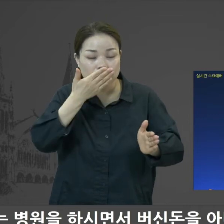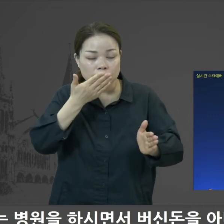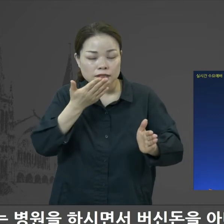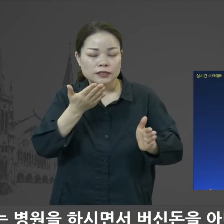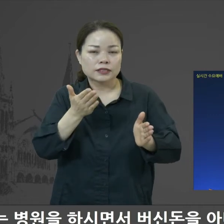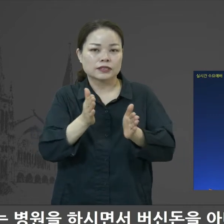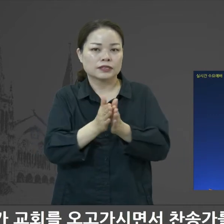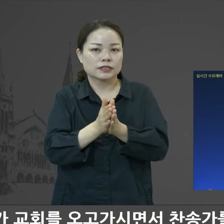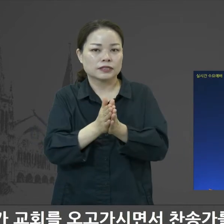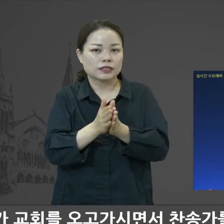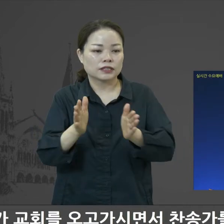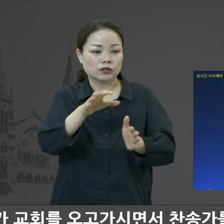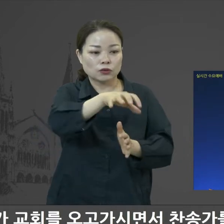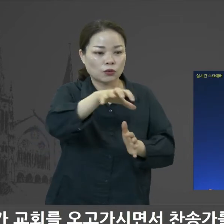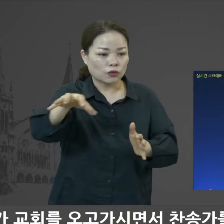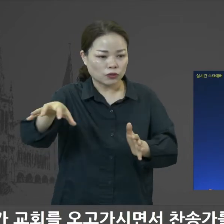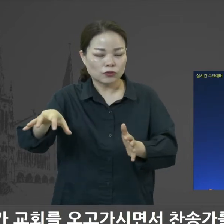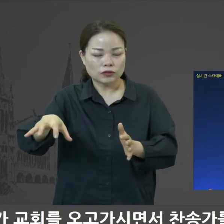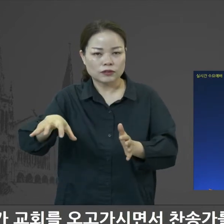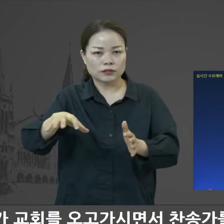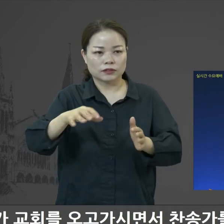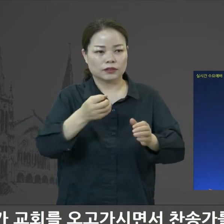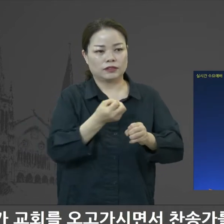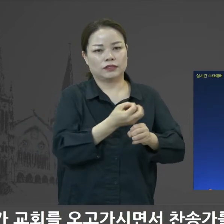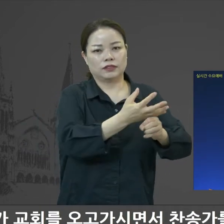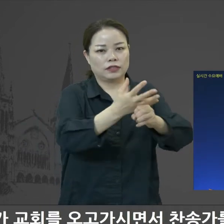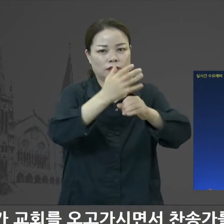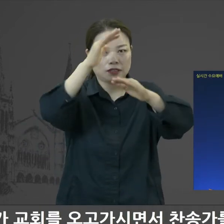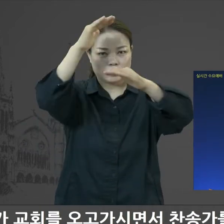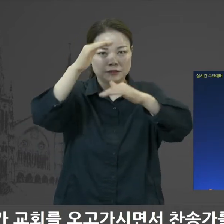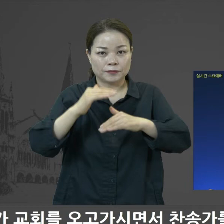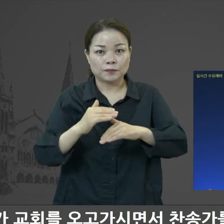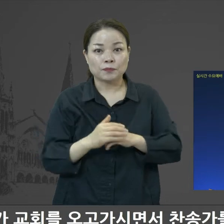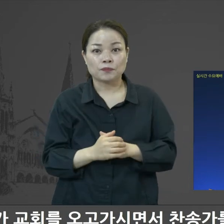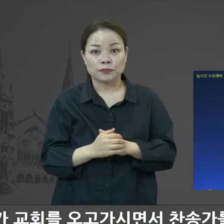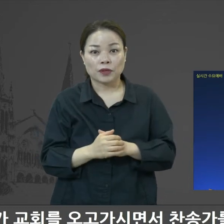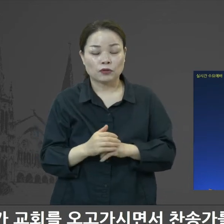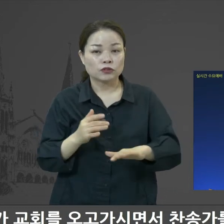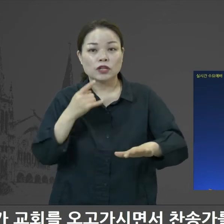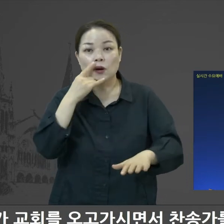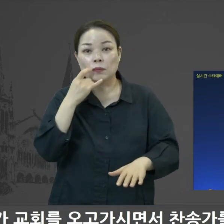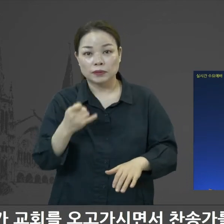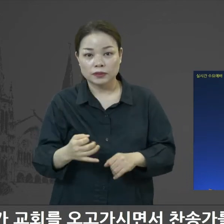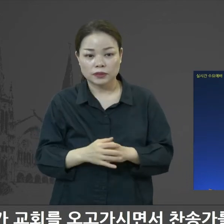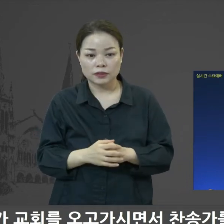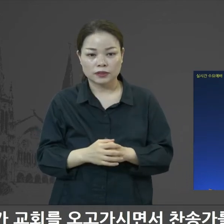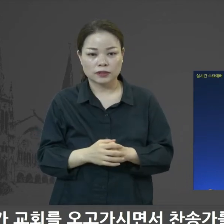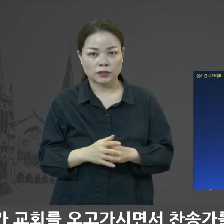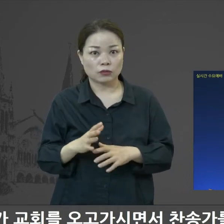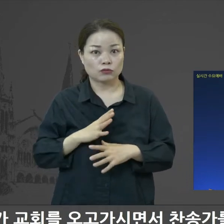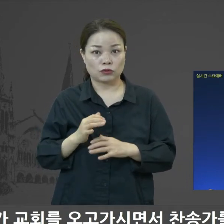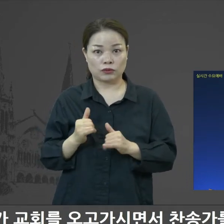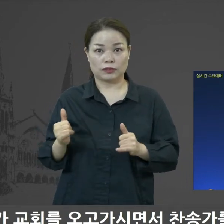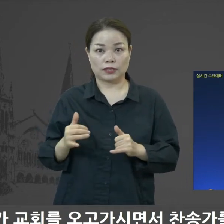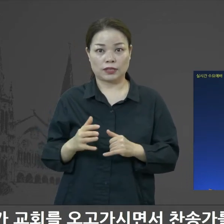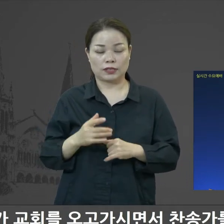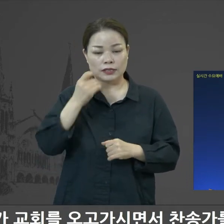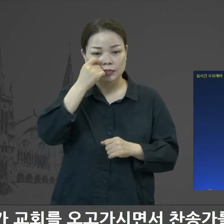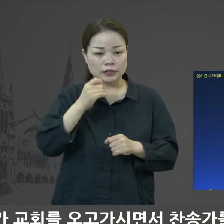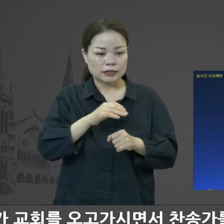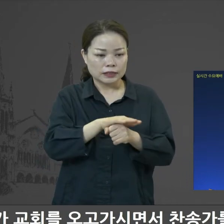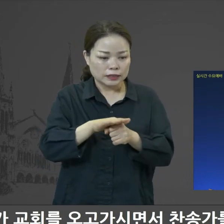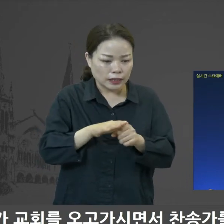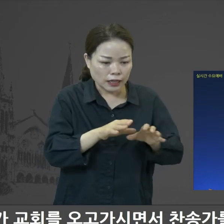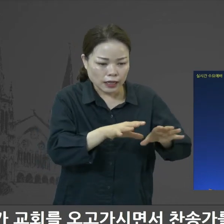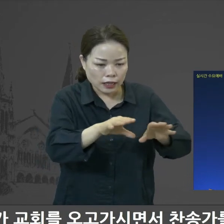했었다는 이야기는 동네에 전해져 내려오는 전설이죠. 그러면서도 우리 어머니는 무서운 사람이에요.